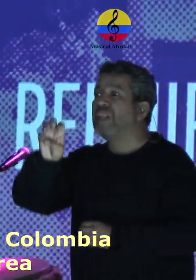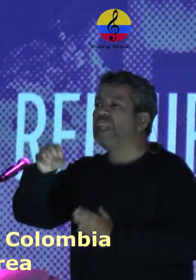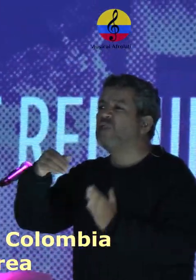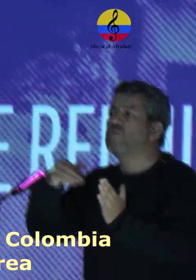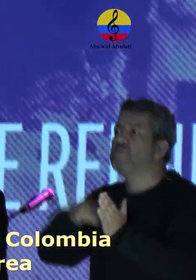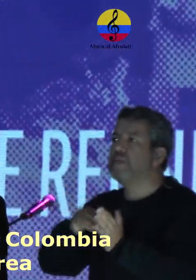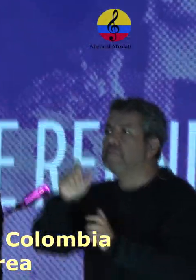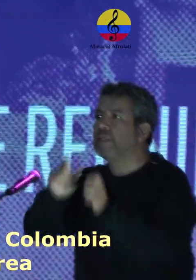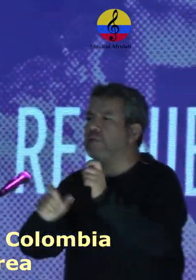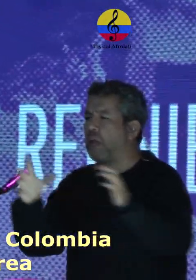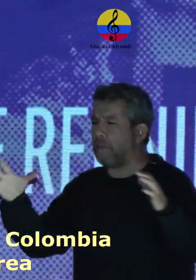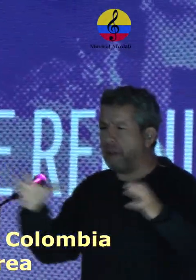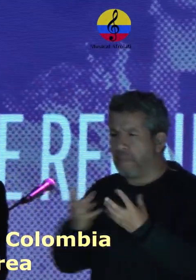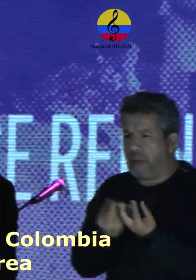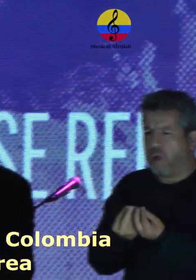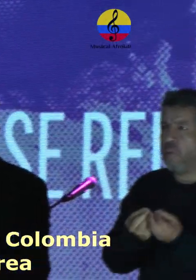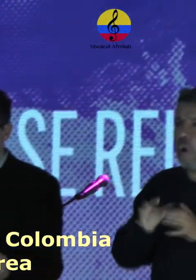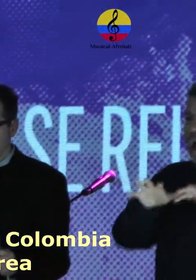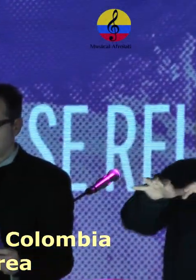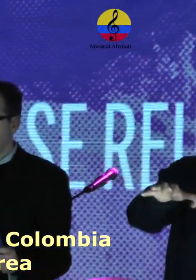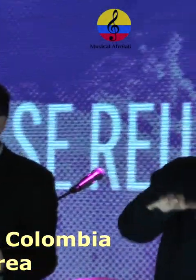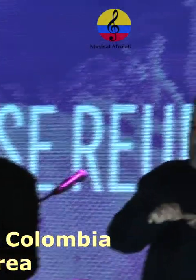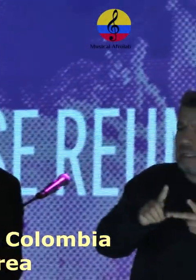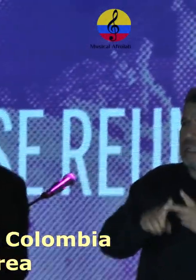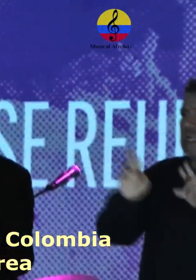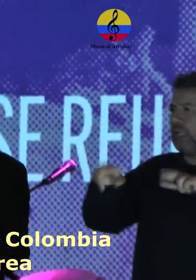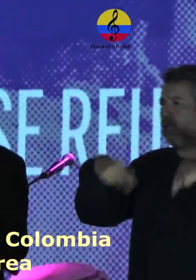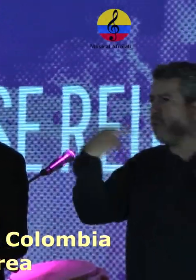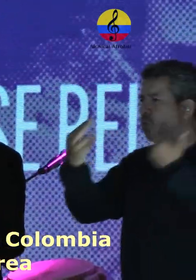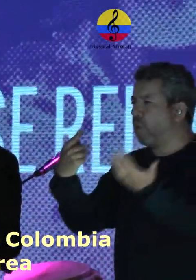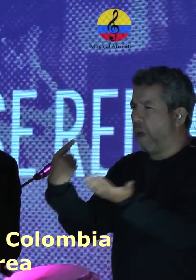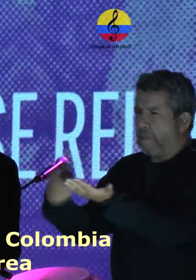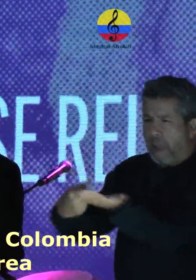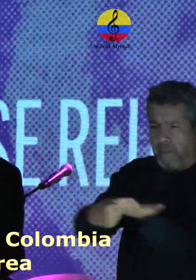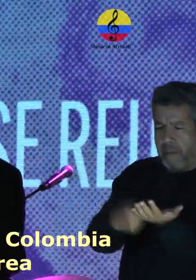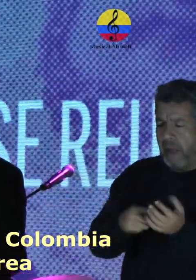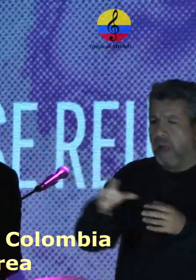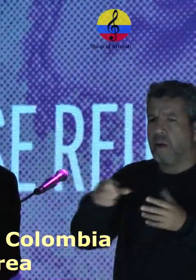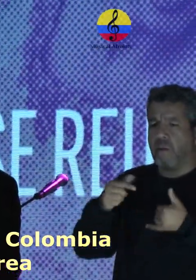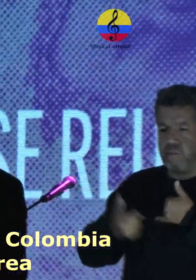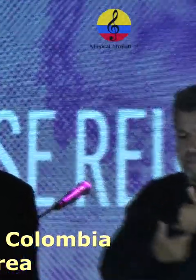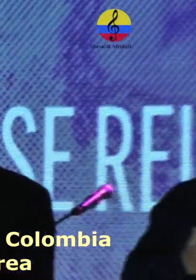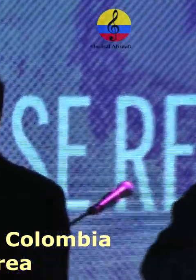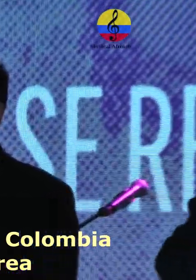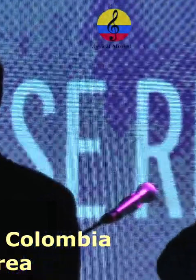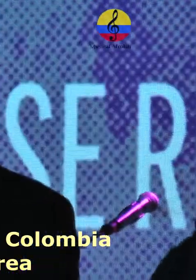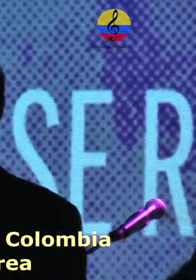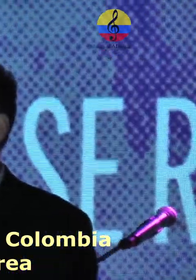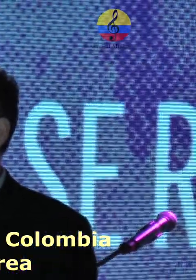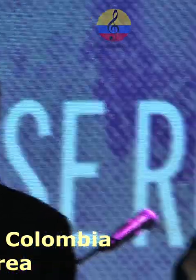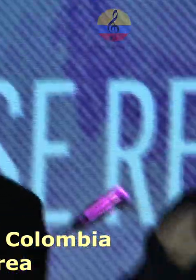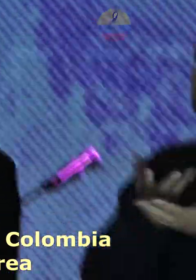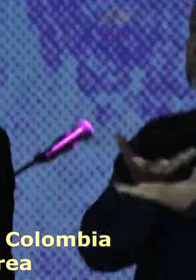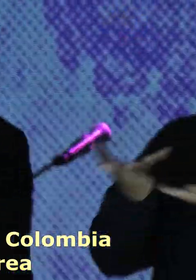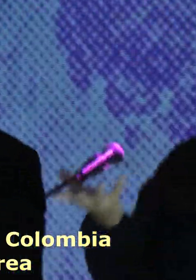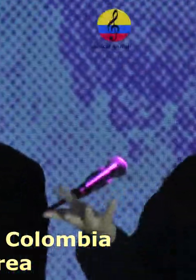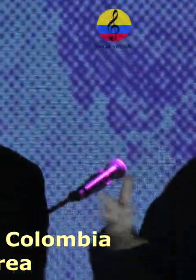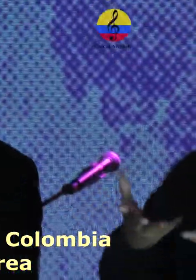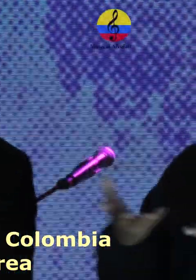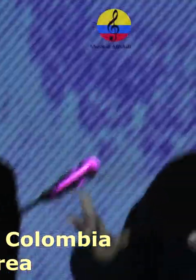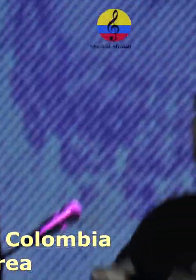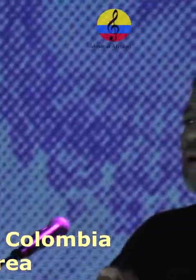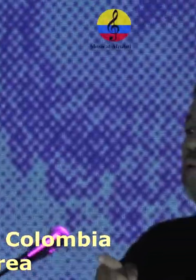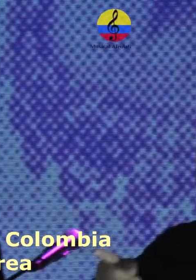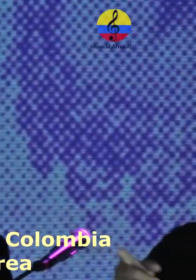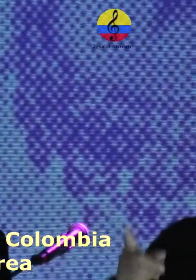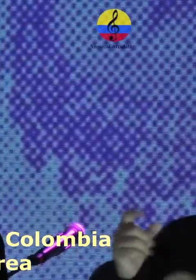entregadas a través de asambleas y reuniones, muchas de ellas realizadas en